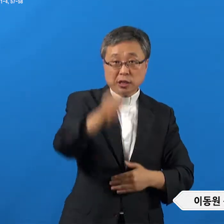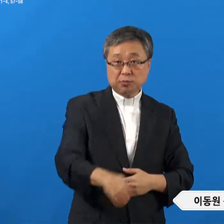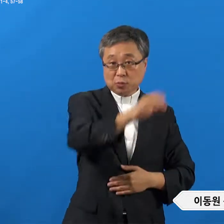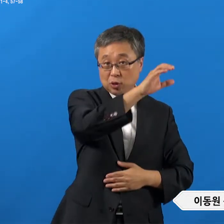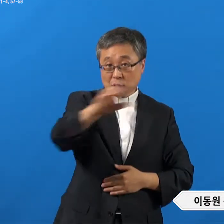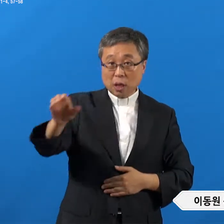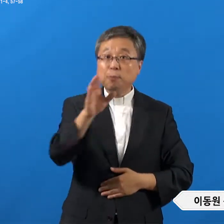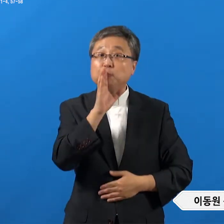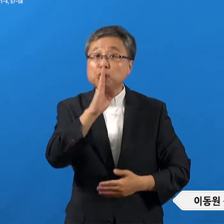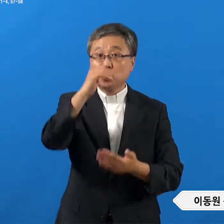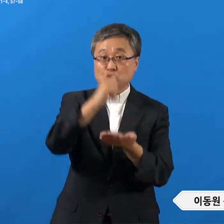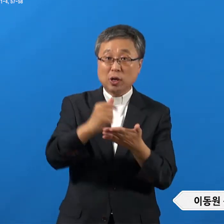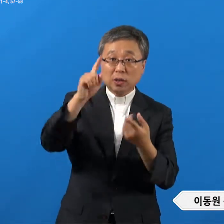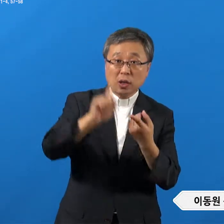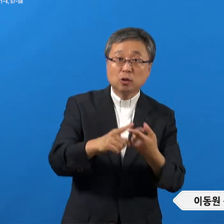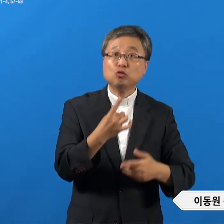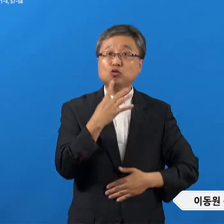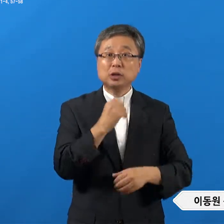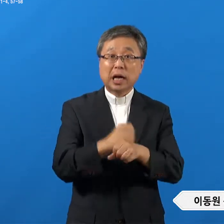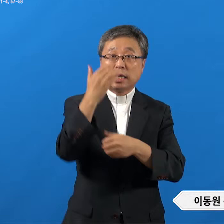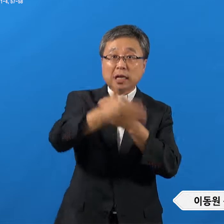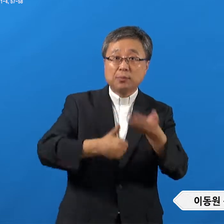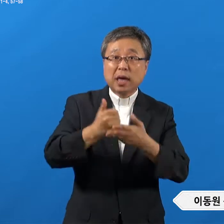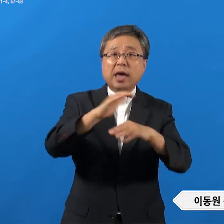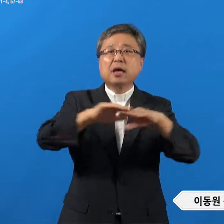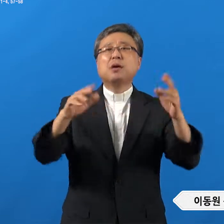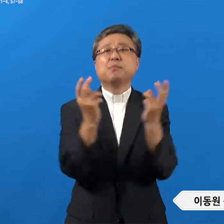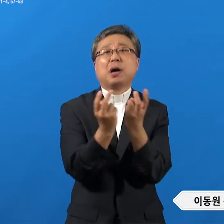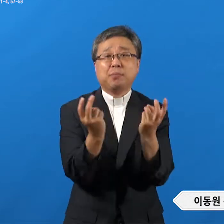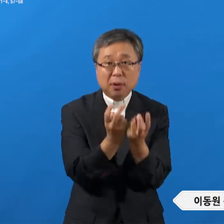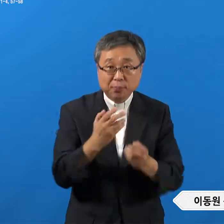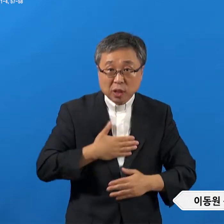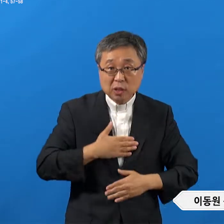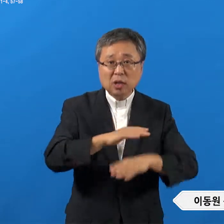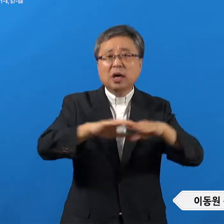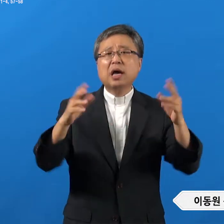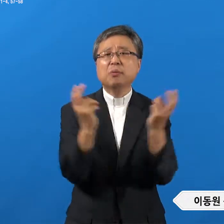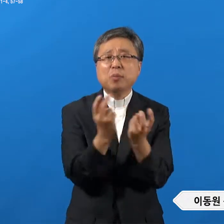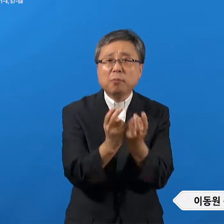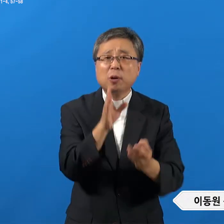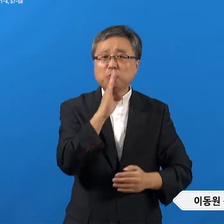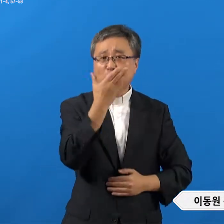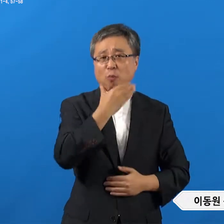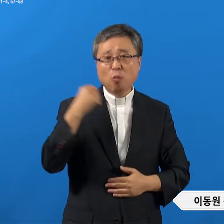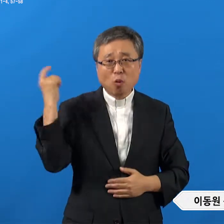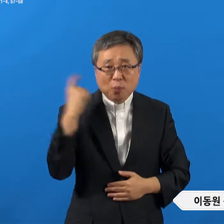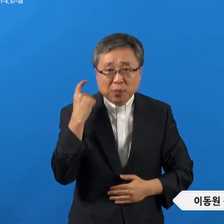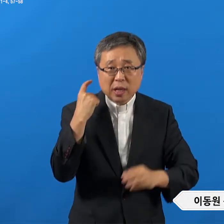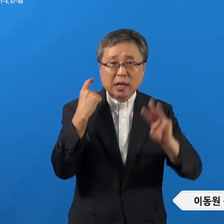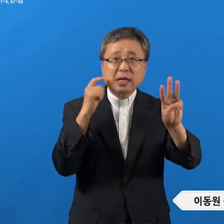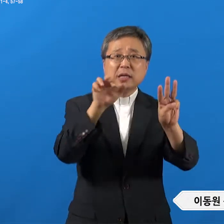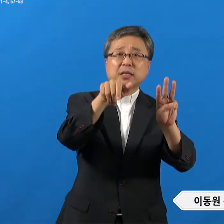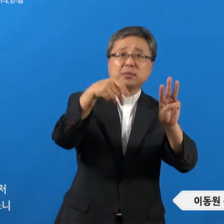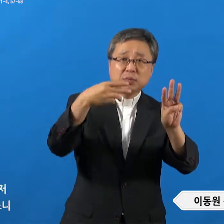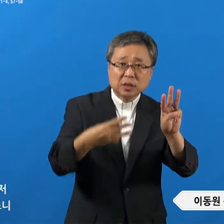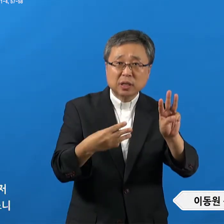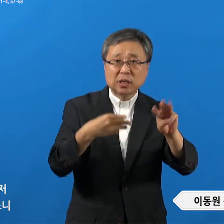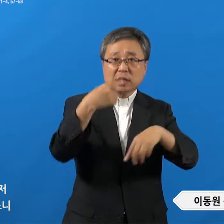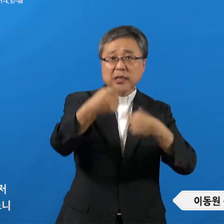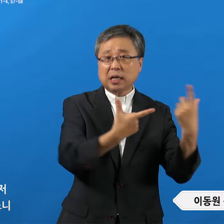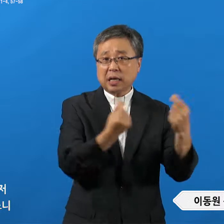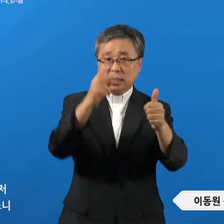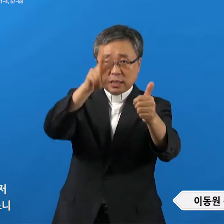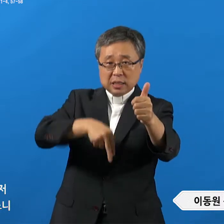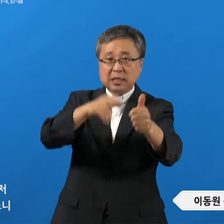그것이 죄에 대한 유일한 하나님의 처방입니다. 그리고 그 처방은 바로 복음입니다. 3절입니다. 3절을 다시